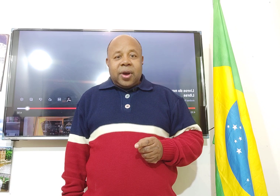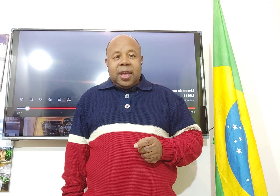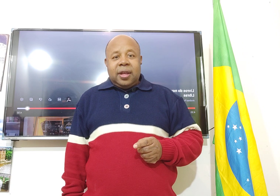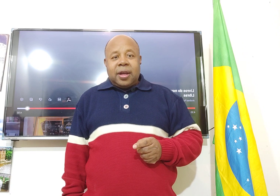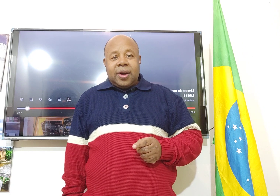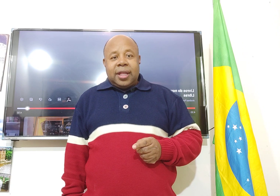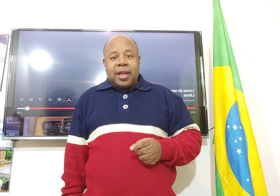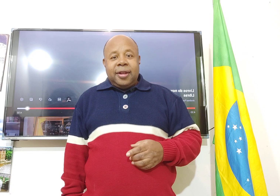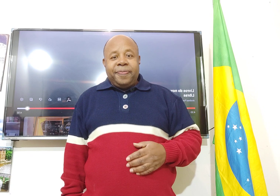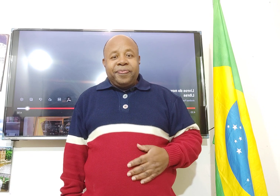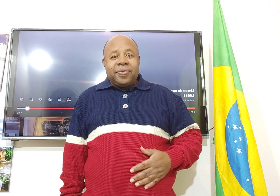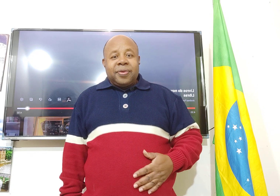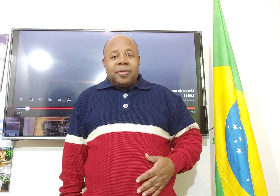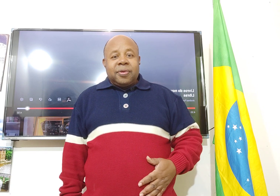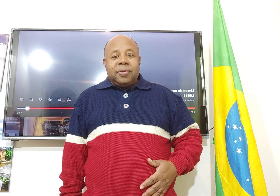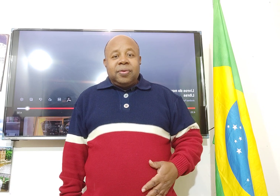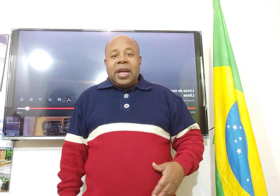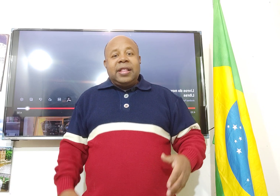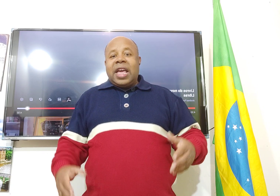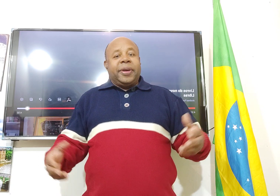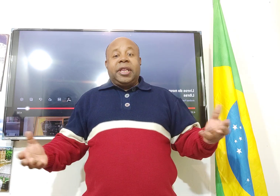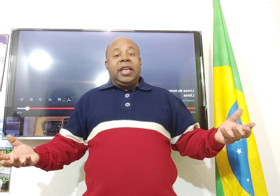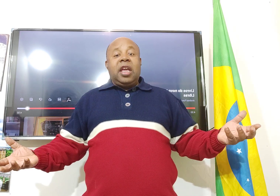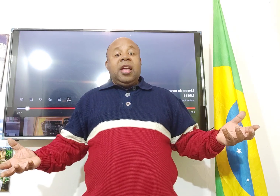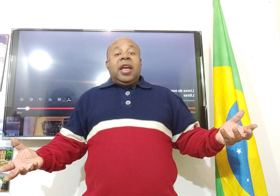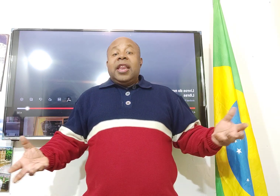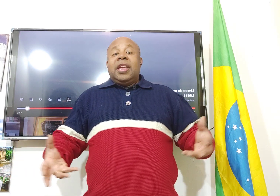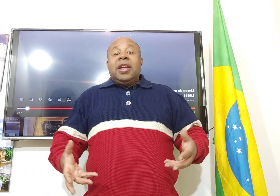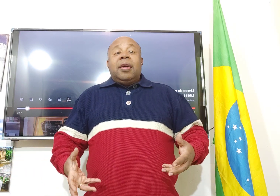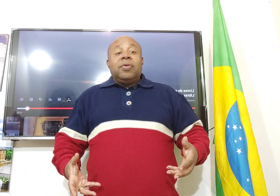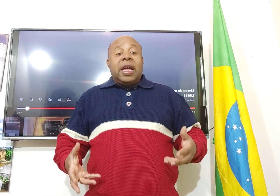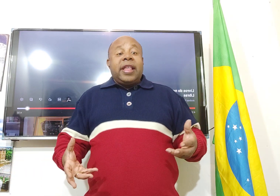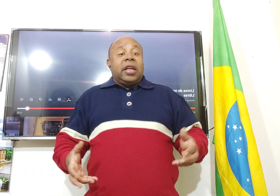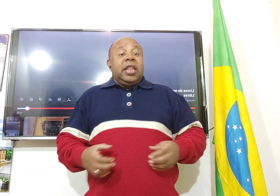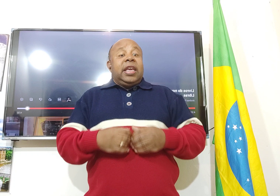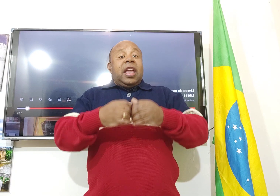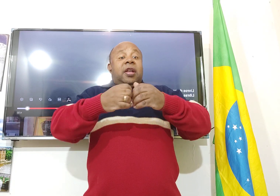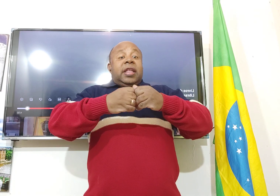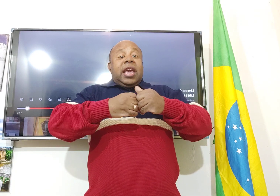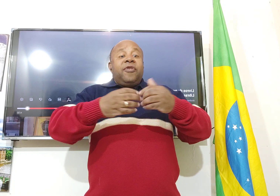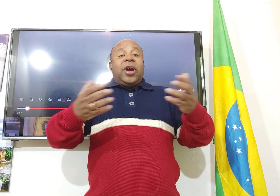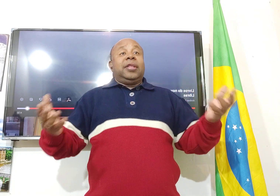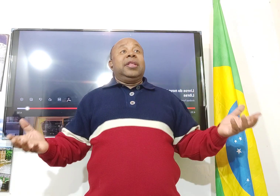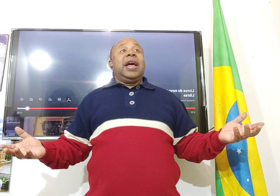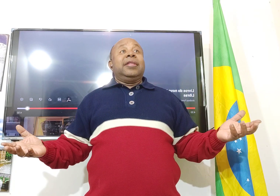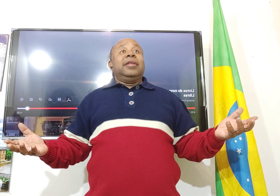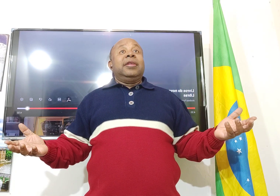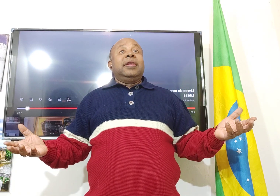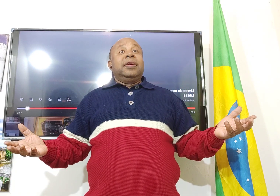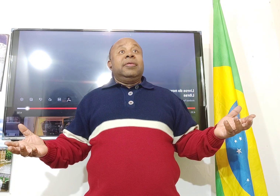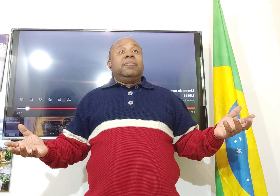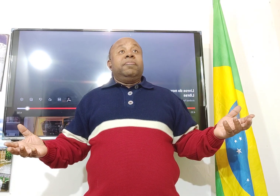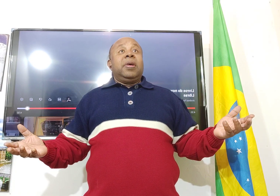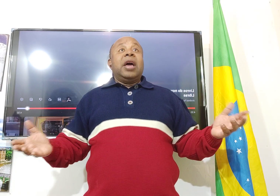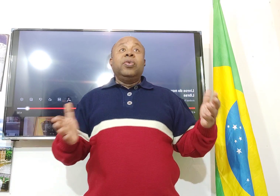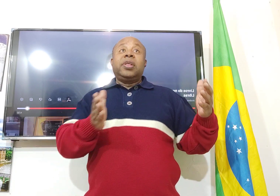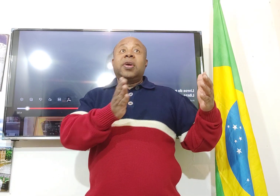Alguém? Alguém tá aí? Não dá ideia, parece que não dá ideia que ninguém faz esses sinais. A não ser o